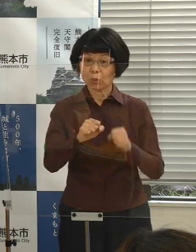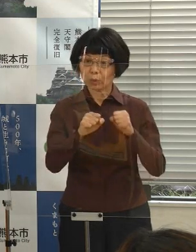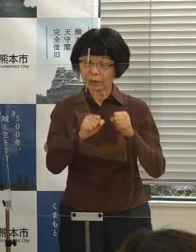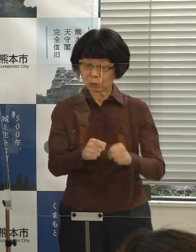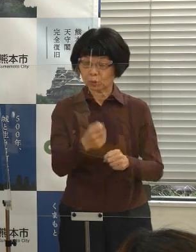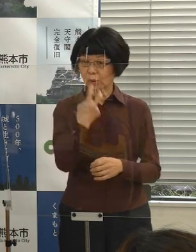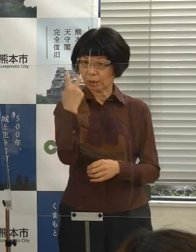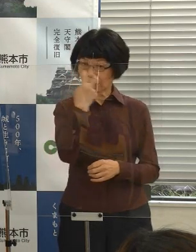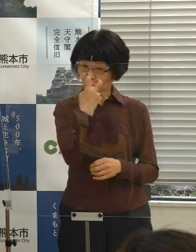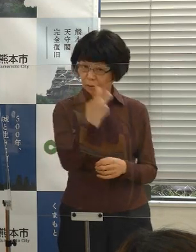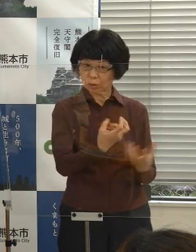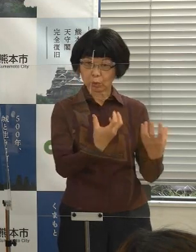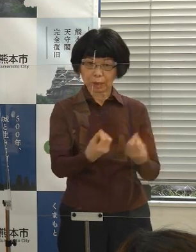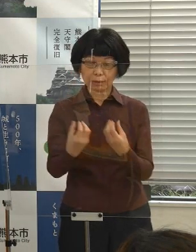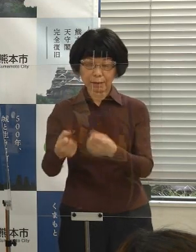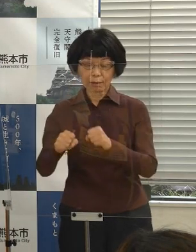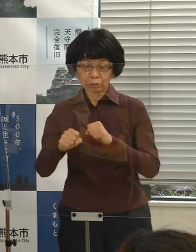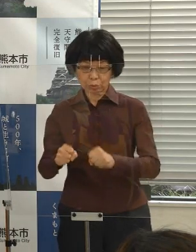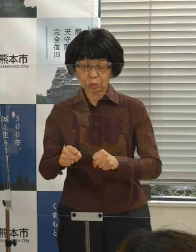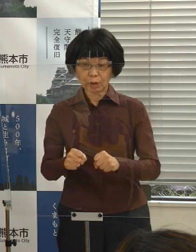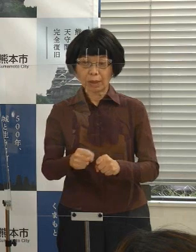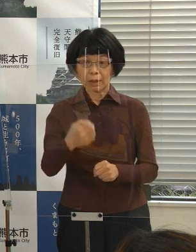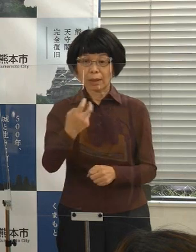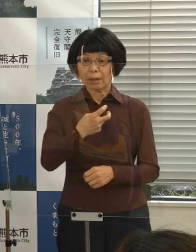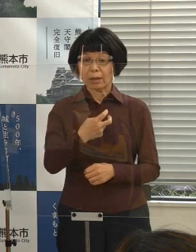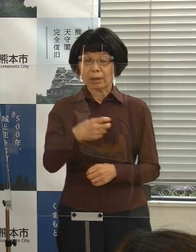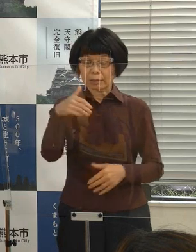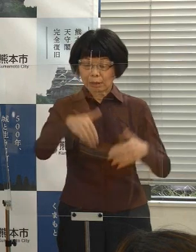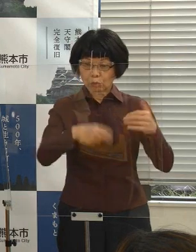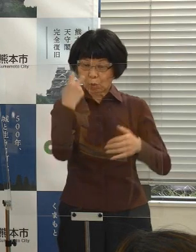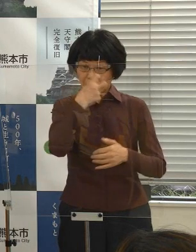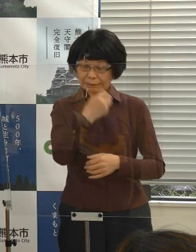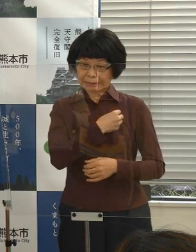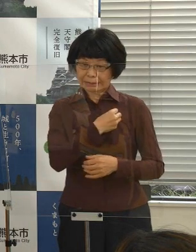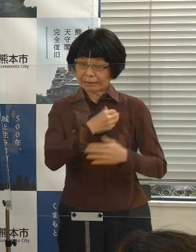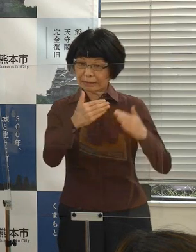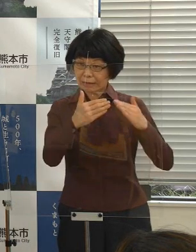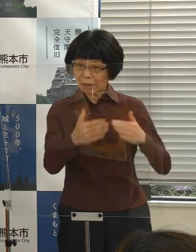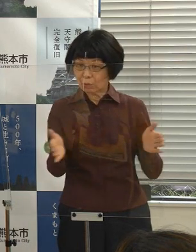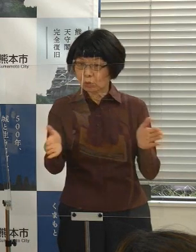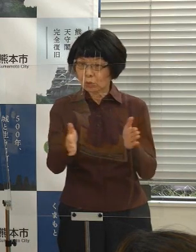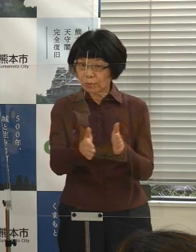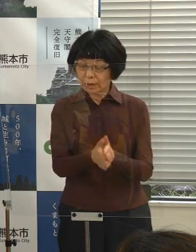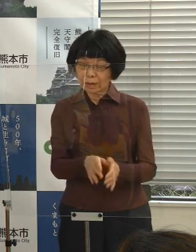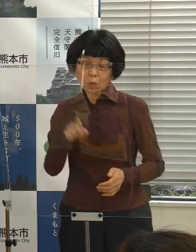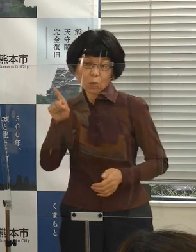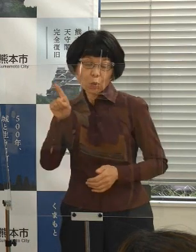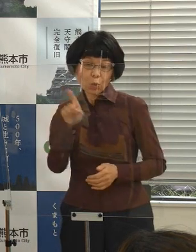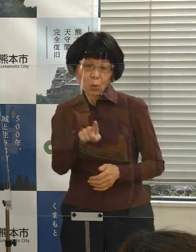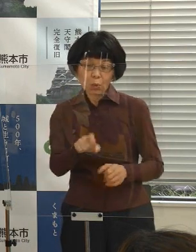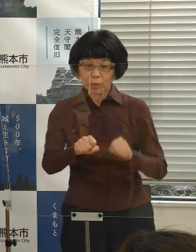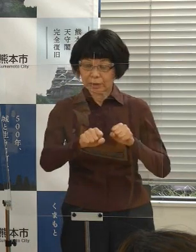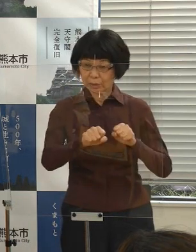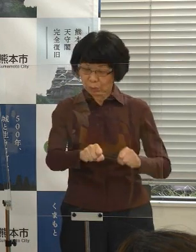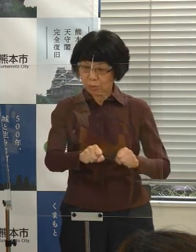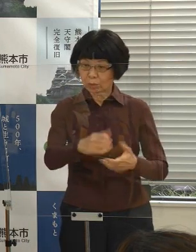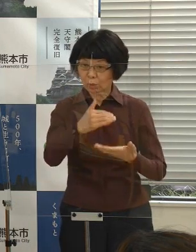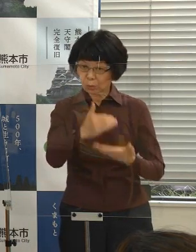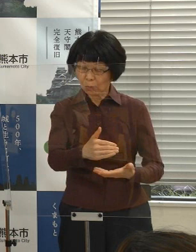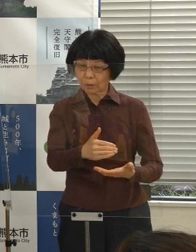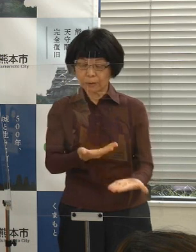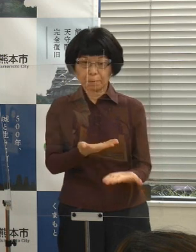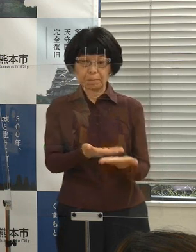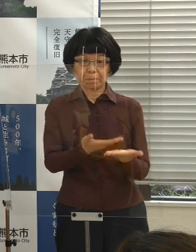から選管としてはその開票業務、など含めて、迅速化強く要請したということだったんです